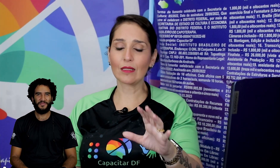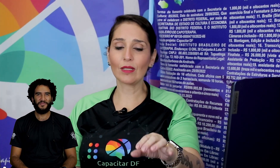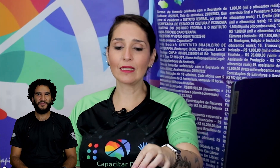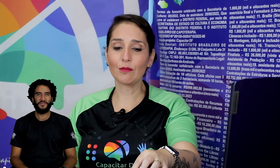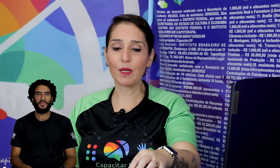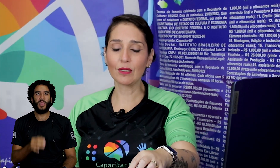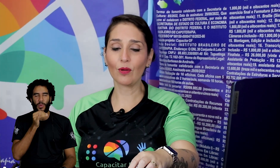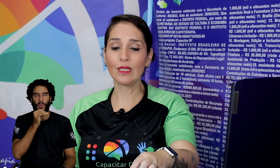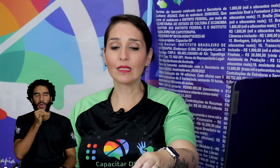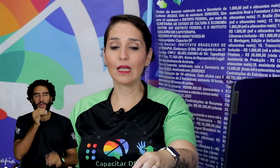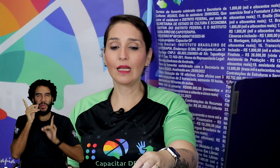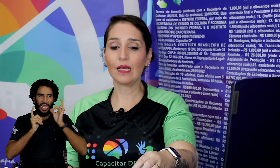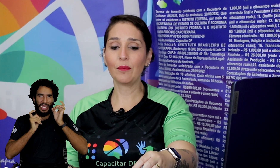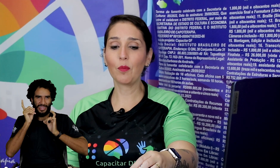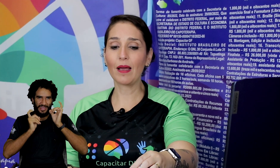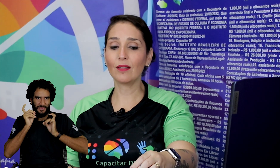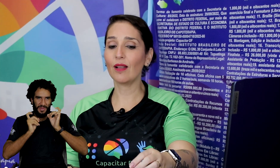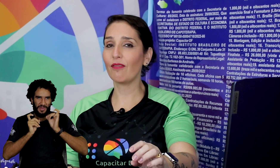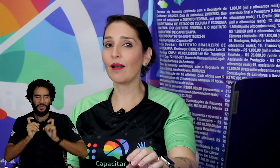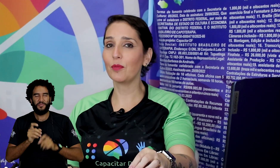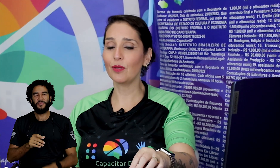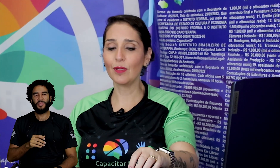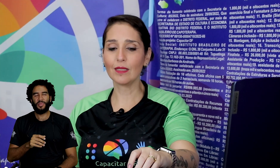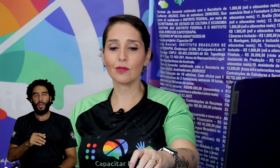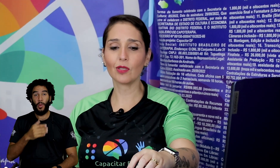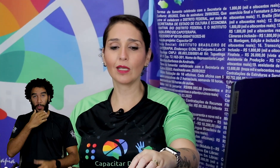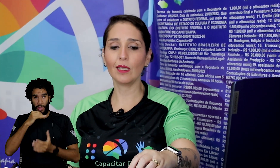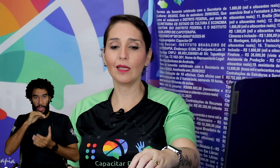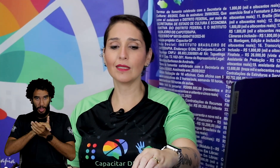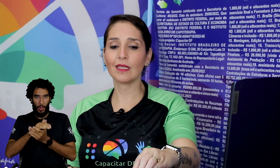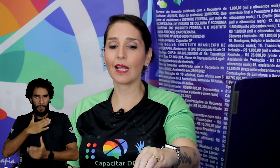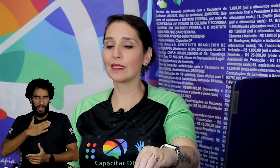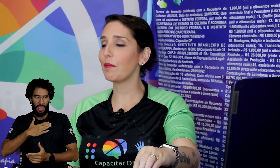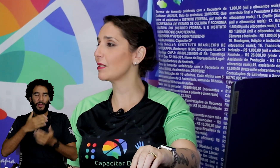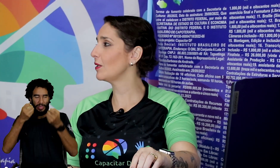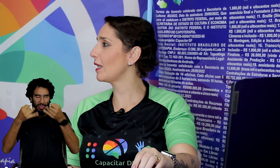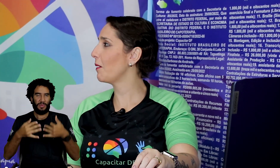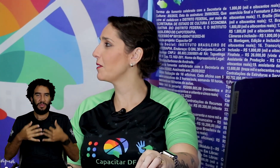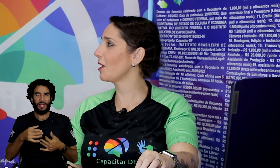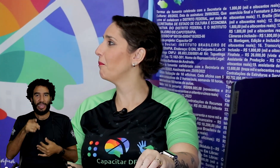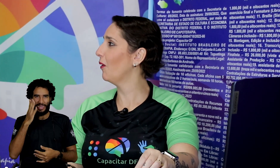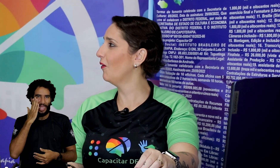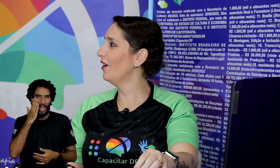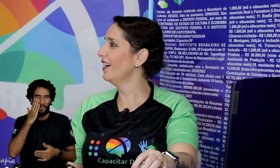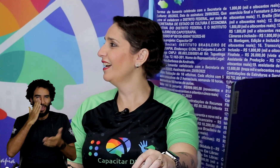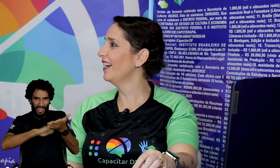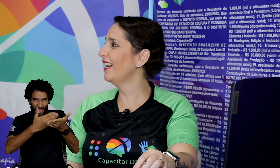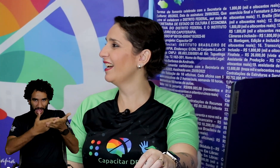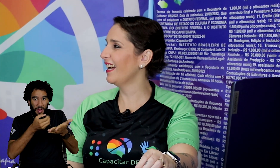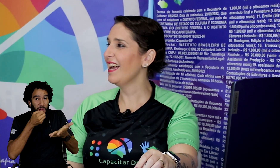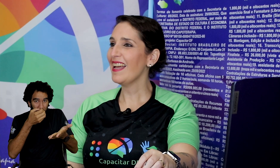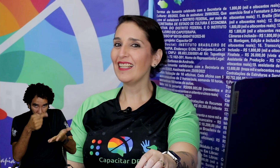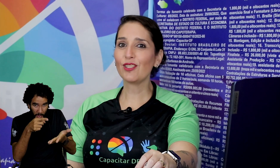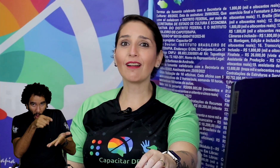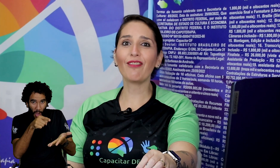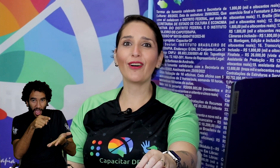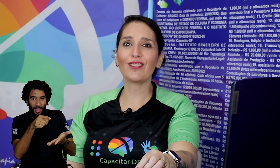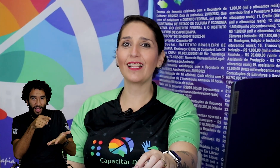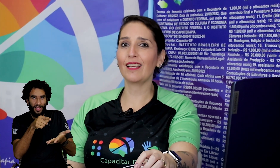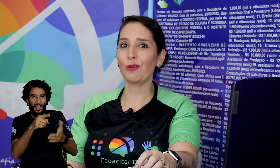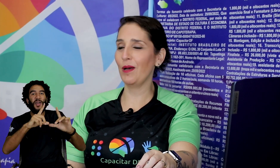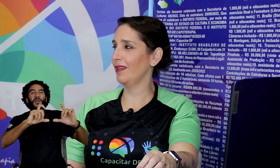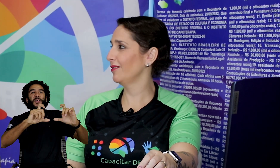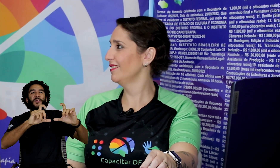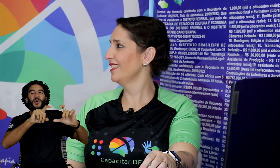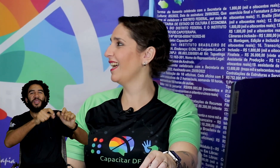A questão das expressões. Meu marido, ele fala muito isso, de que você quer saber se o intérprete é bom? Tira a foto